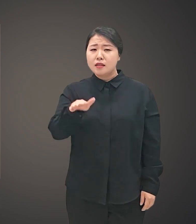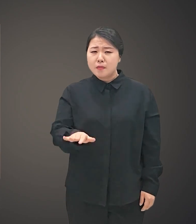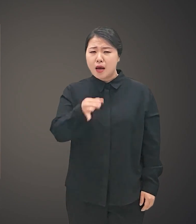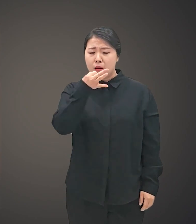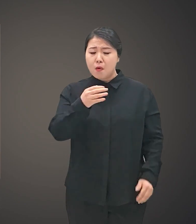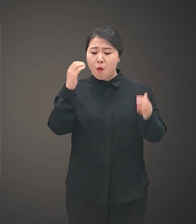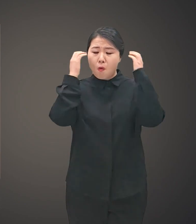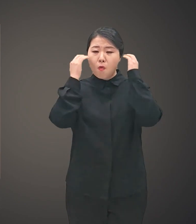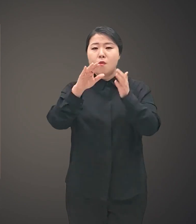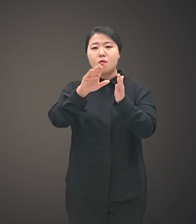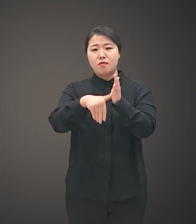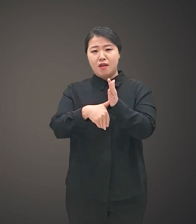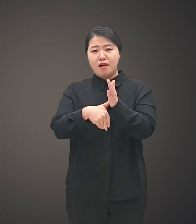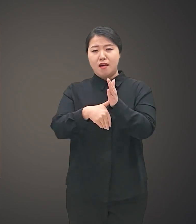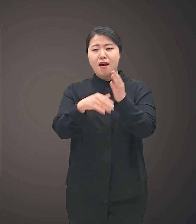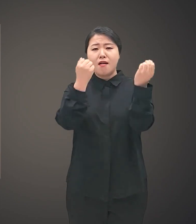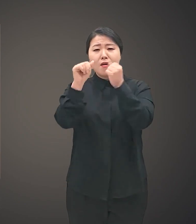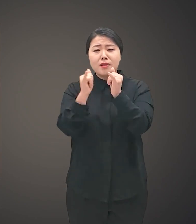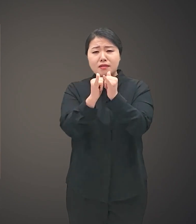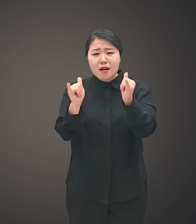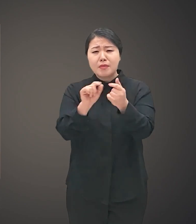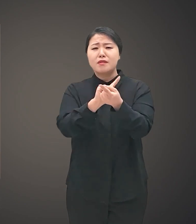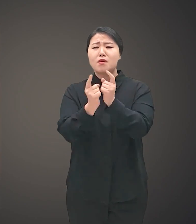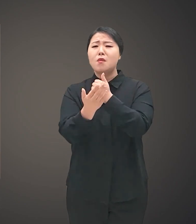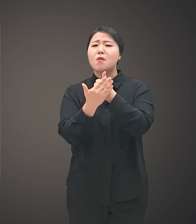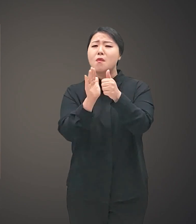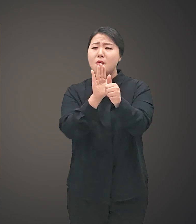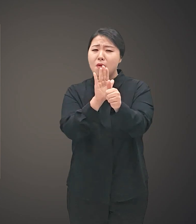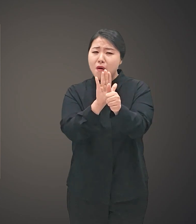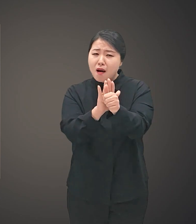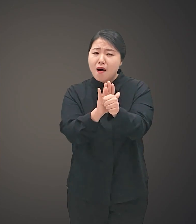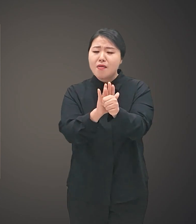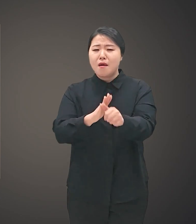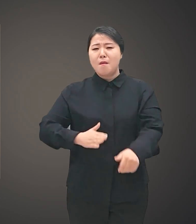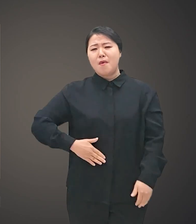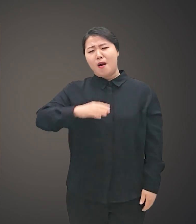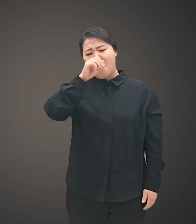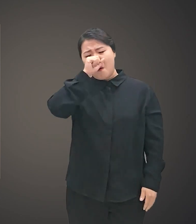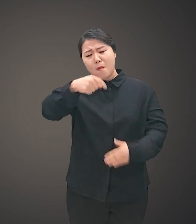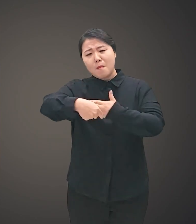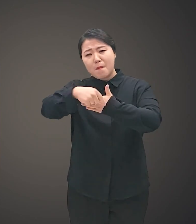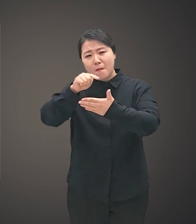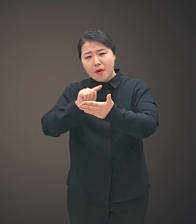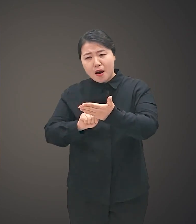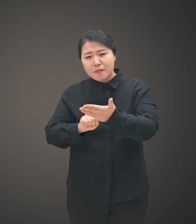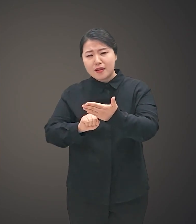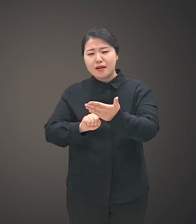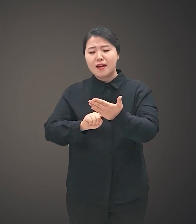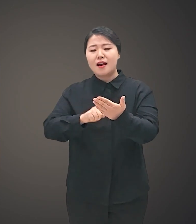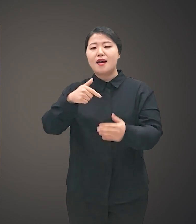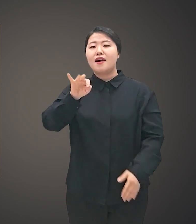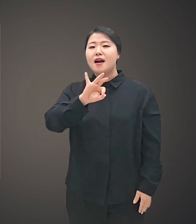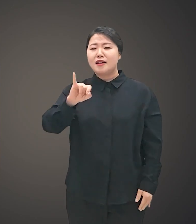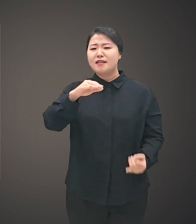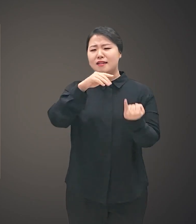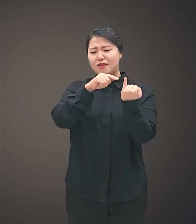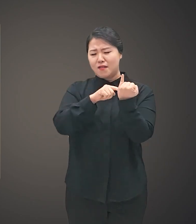하지만 어려울 때 서로 돕고 보살피는 피난민들의 인심이 강희의 가슴을 따뜻하게 채워줍니다.